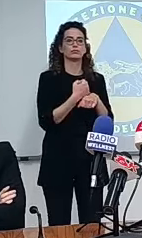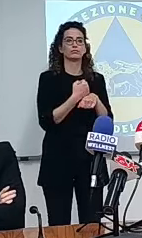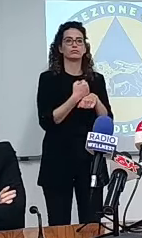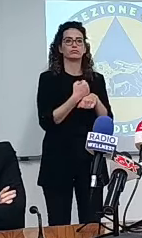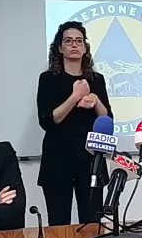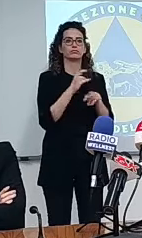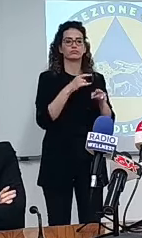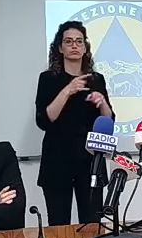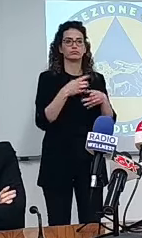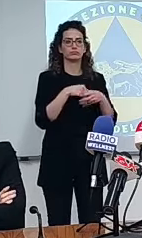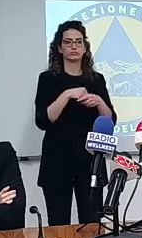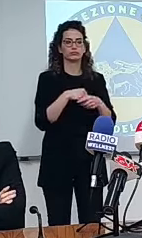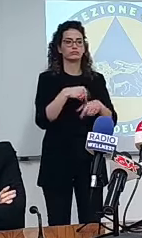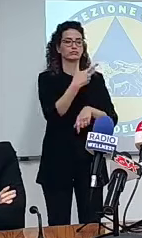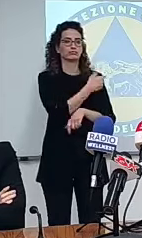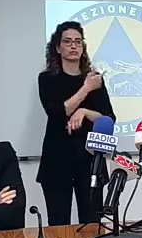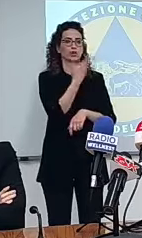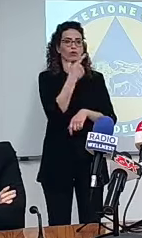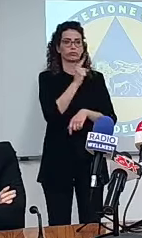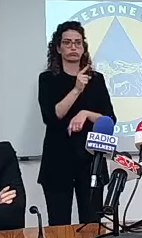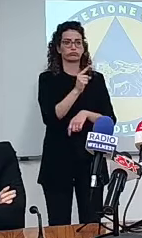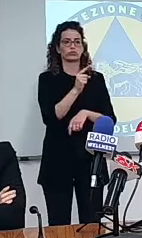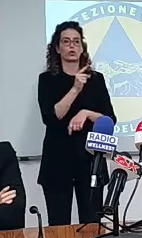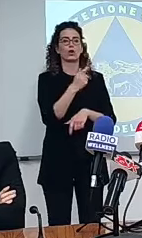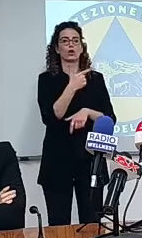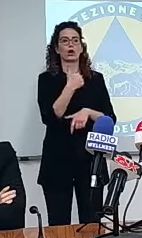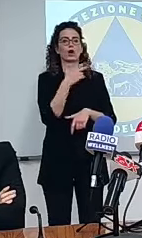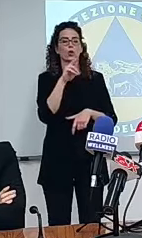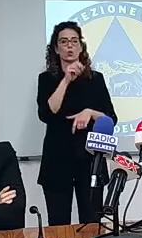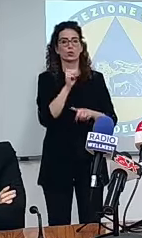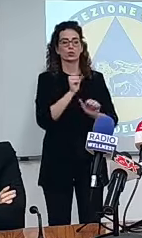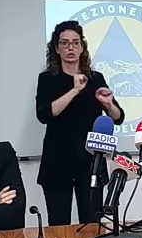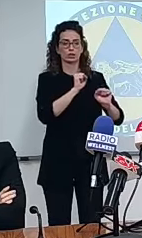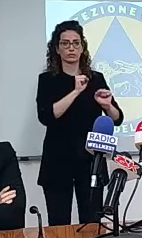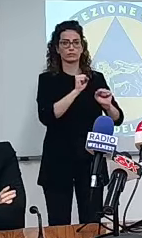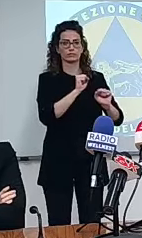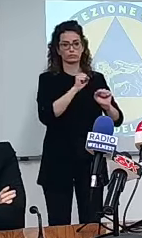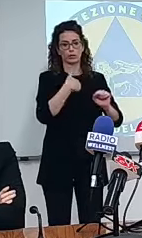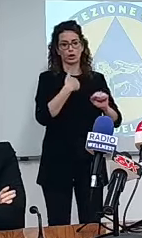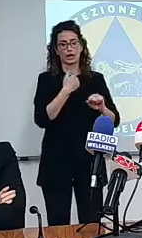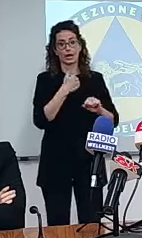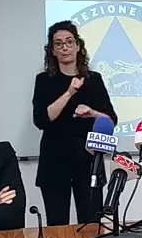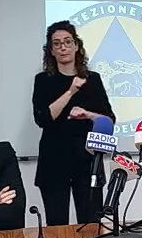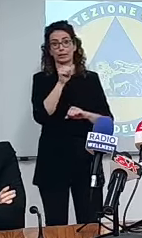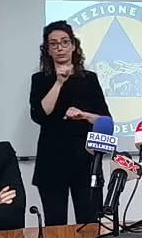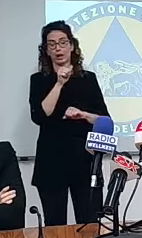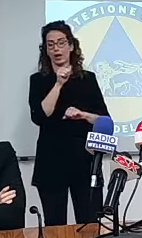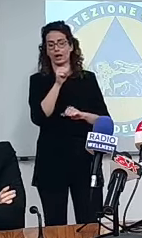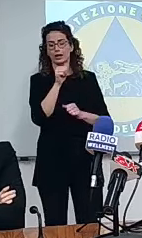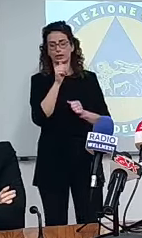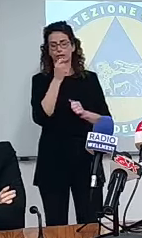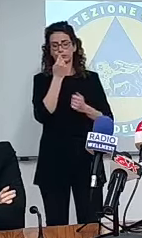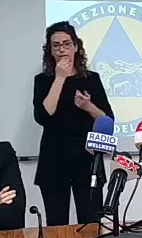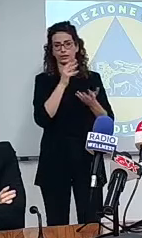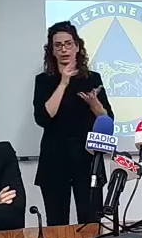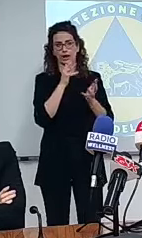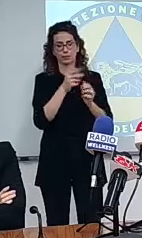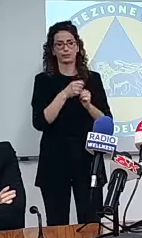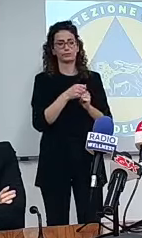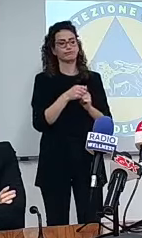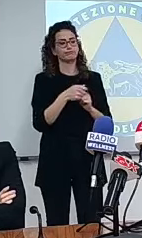sono rifiutati di fare il vaccino, hanno fatto ricorso contro l'ULS, un primario poi ha ritrattato, insomma era per capire un po' che